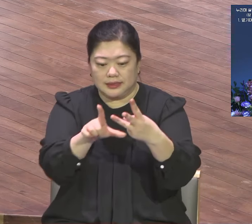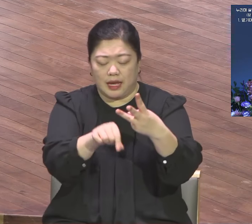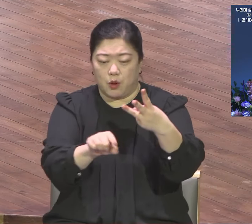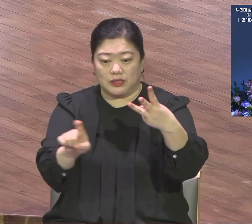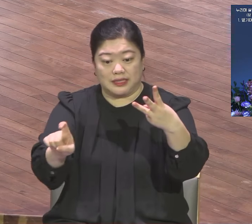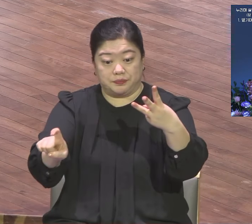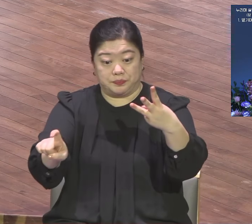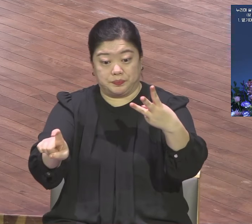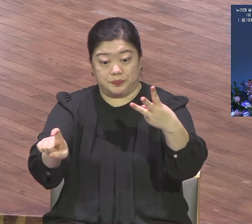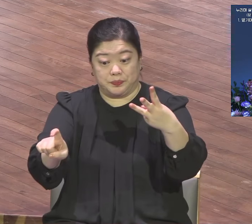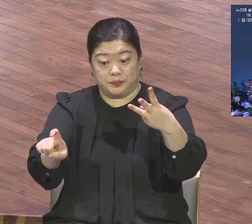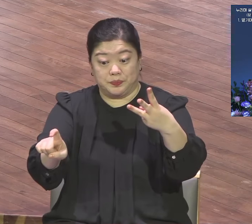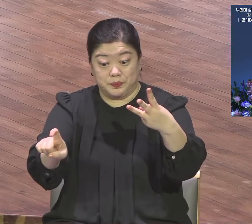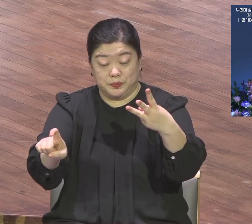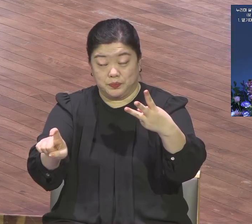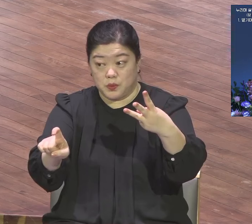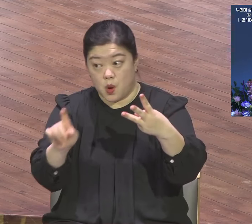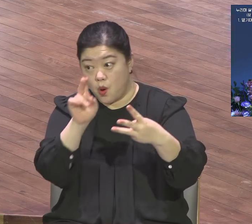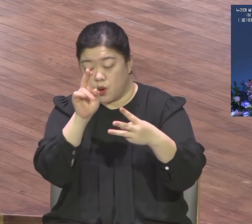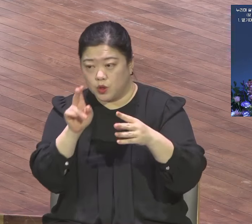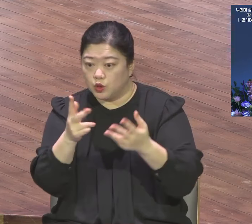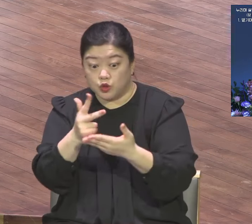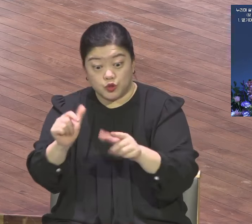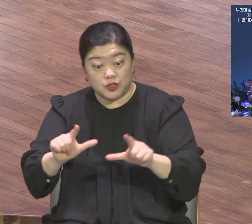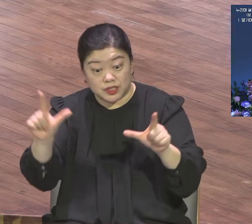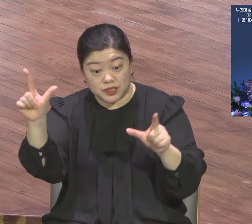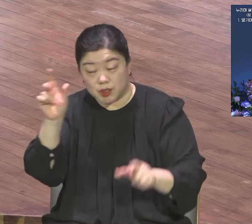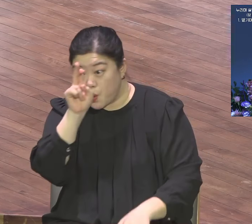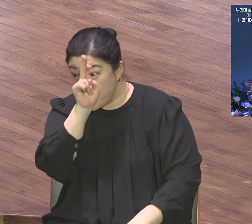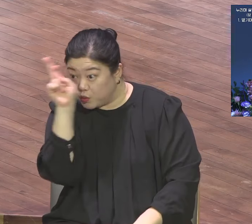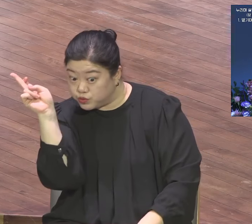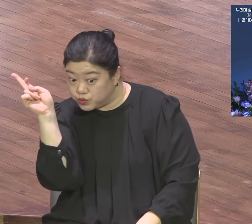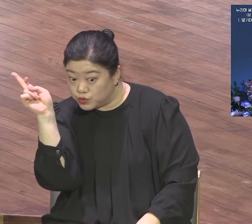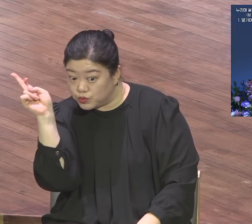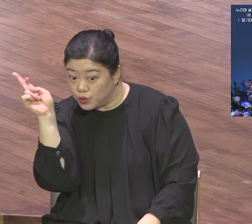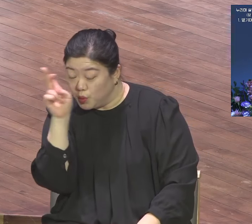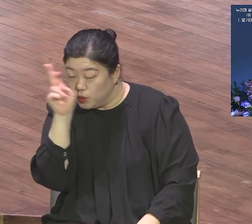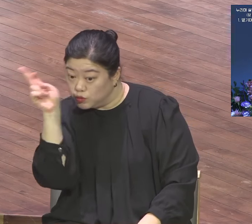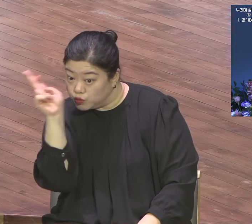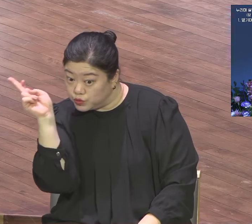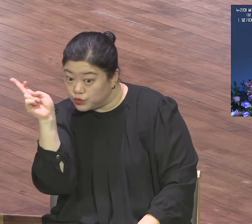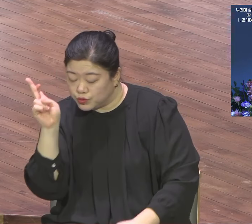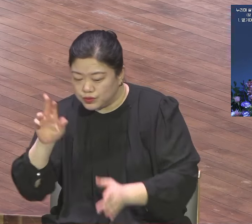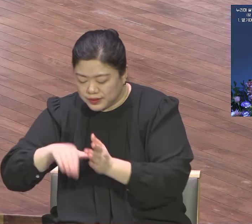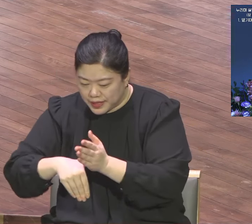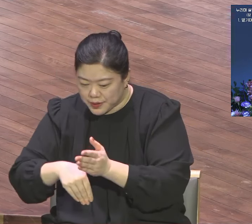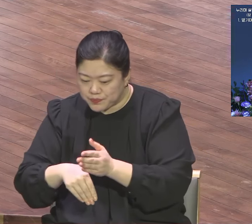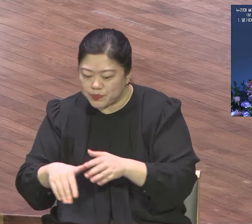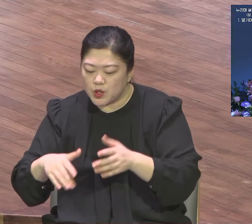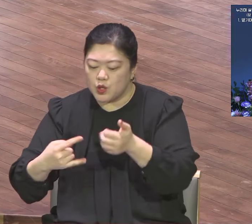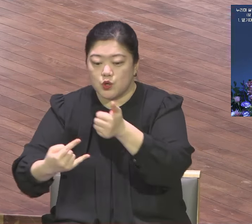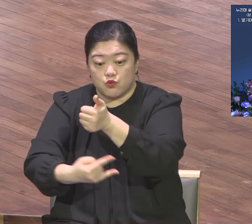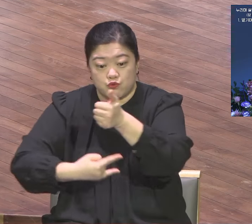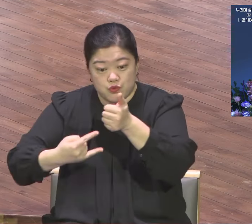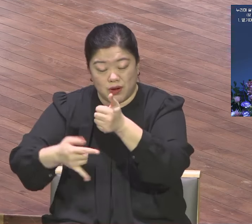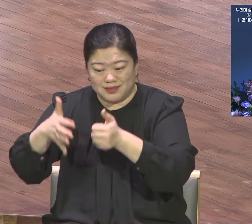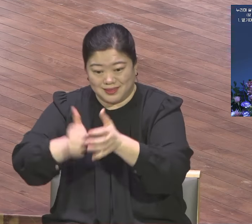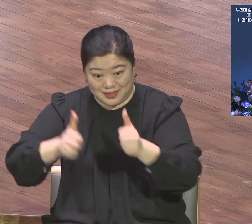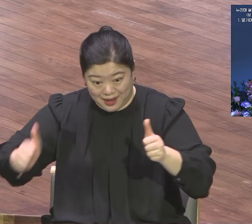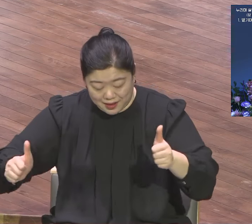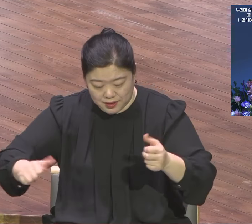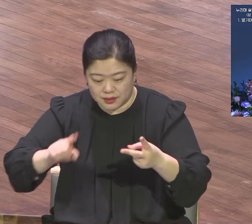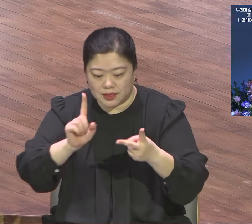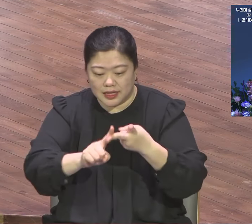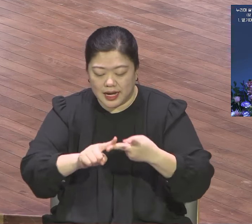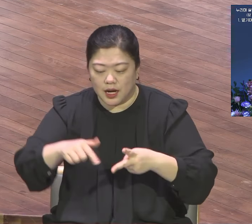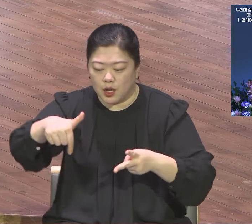오후에는 이제 주일 지나고 나서 주일날 오후에부터 1박 2일로 위원장단, 교역자, 강서